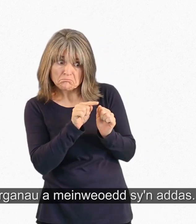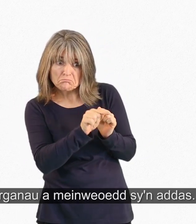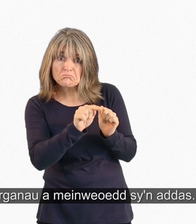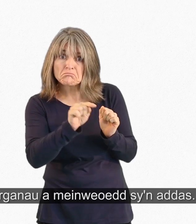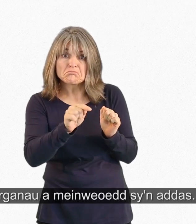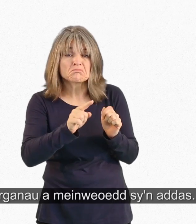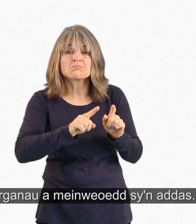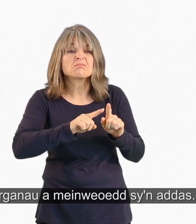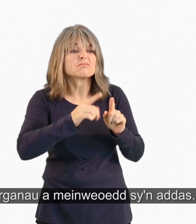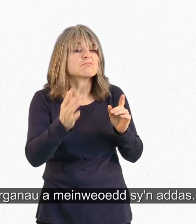sy'n addas?